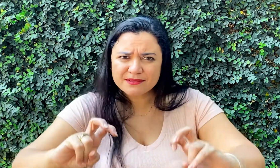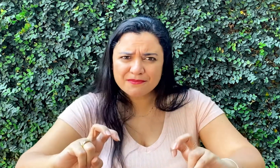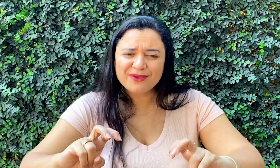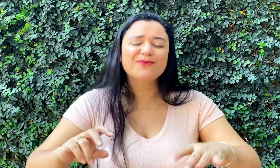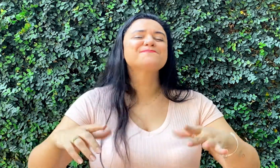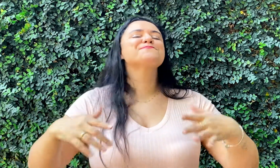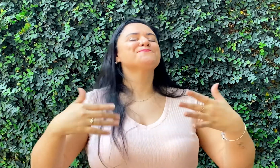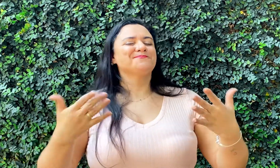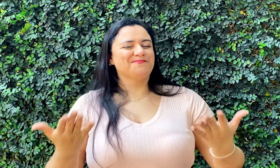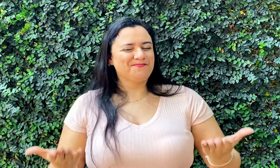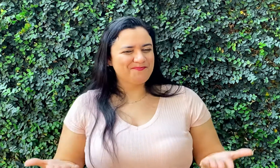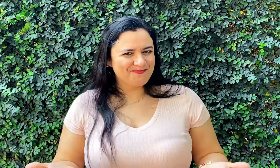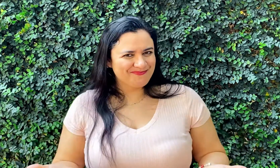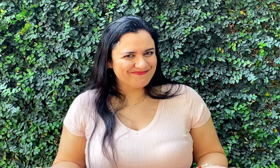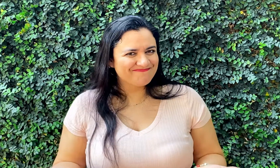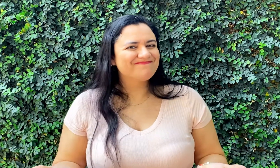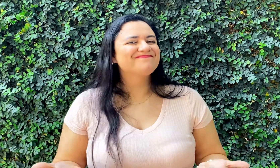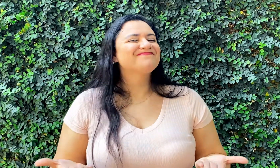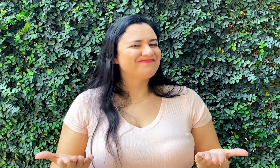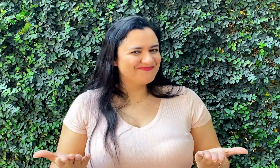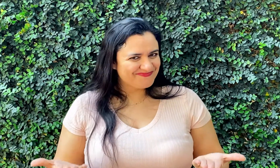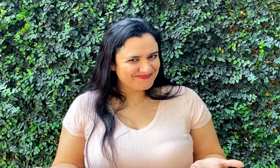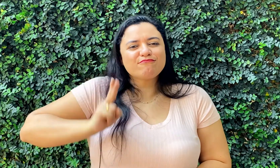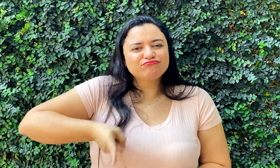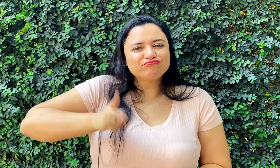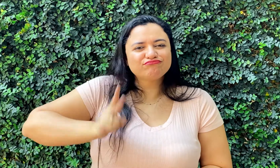diferentes, gramáticas diferentes.